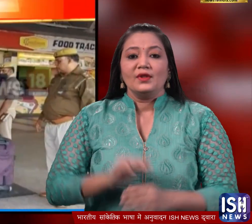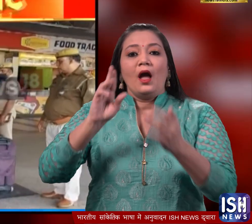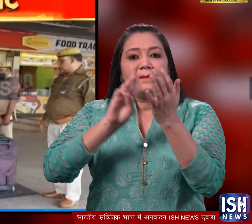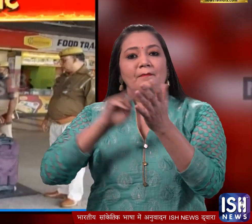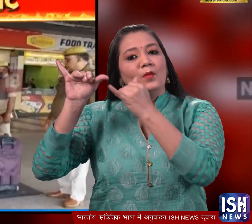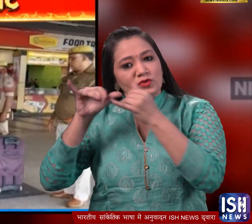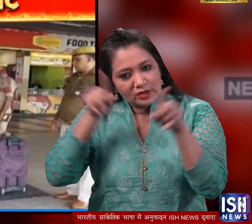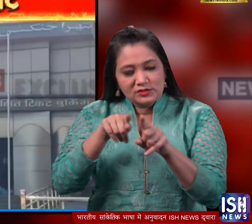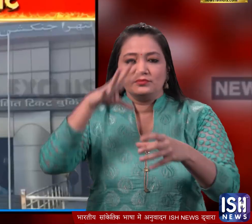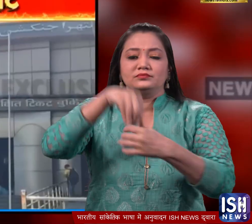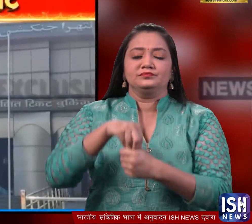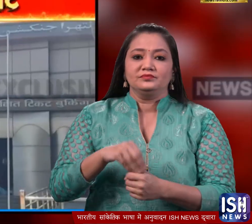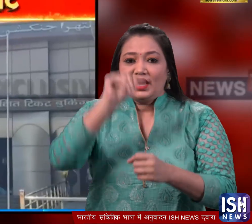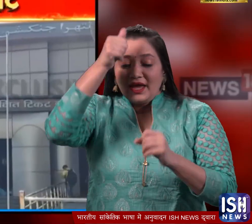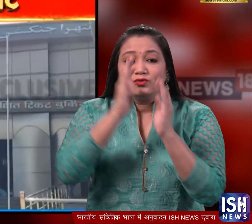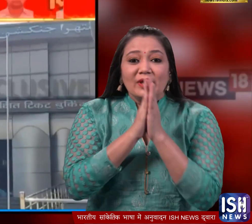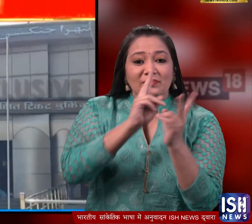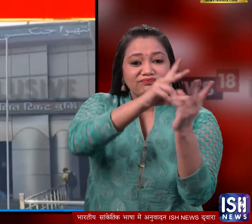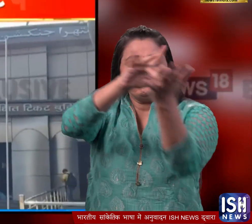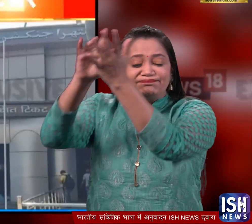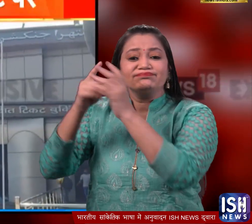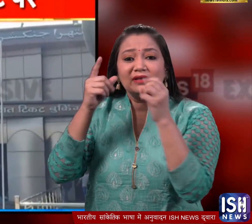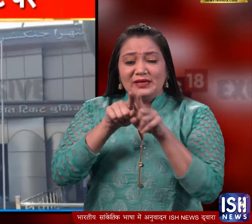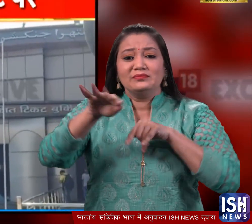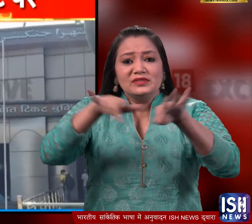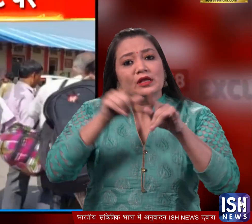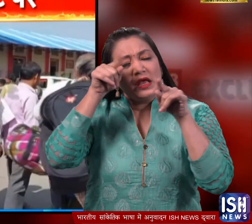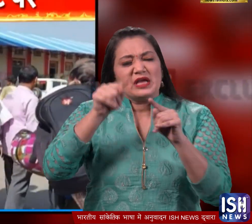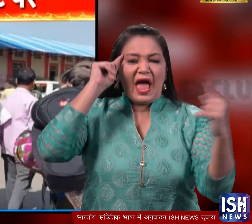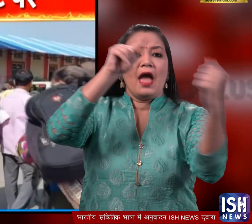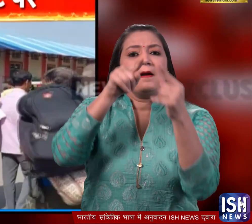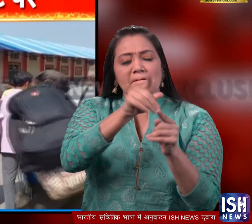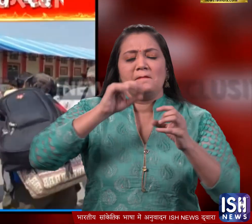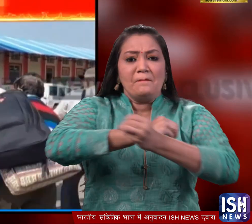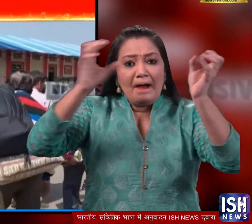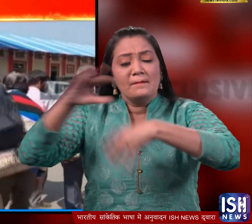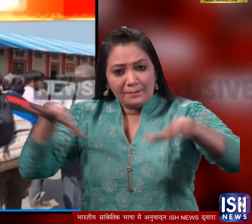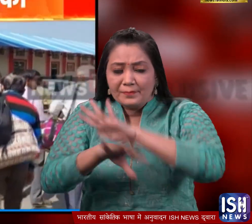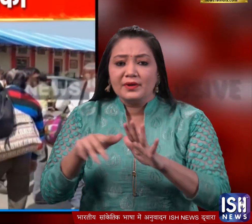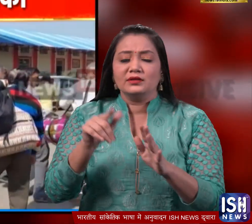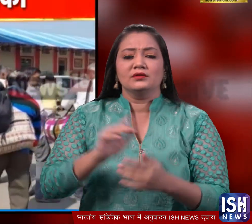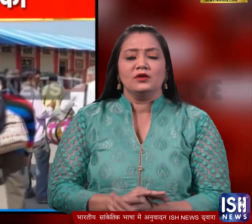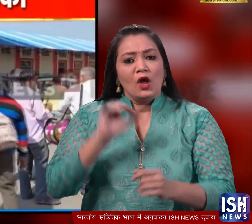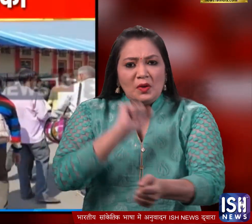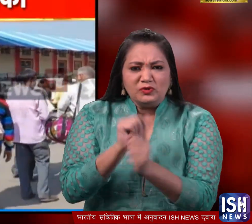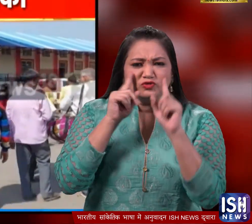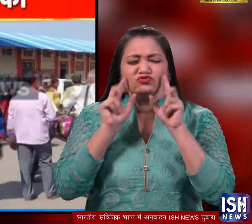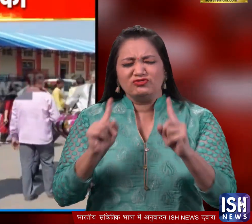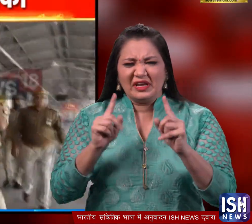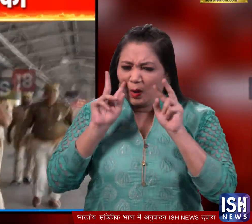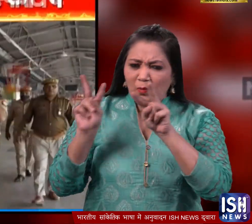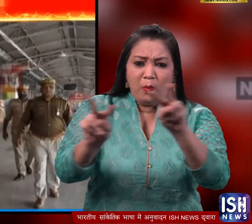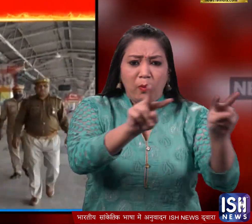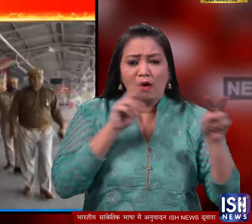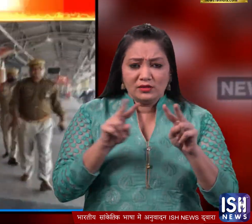जिनमें मथुरा स्टेशन भी शामिल था। हिंदू मंदिरों वाले शहरों को खास तौर पर निशाना बनाए जाने के दावे के बाद वहां पुलिस पूरी तरह मुस्तैद